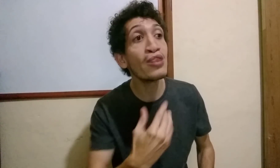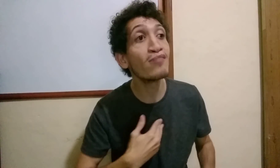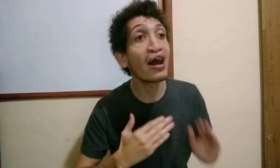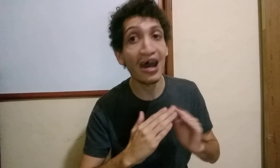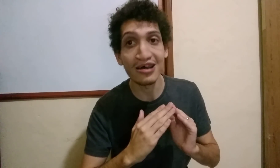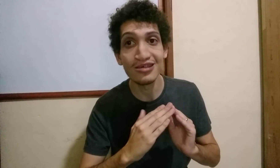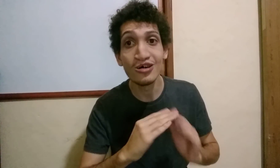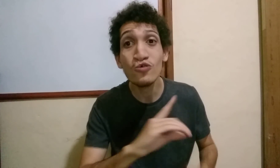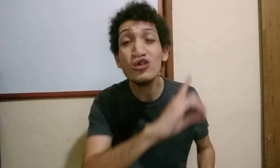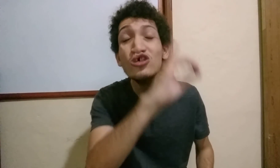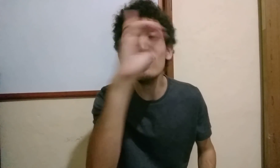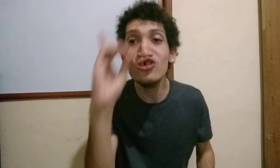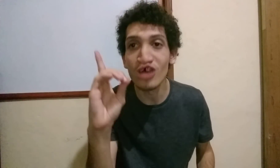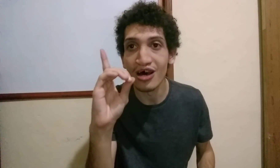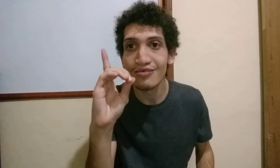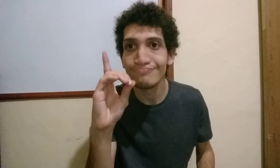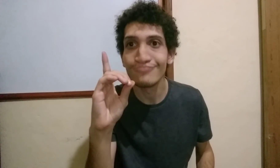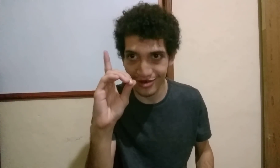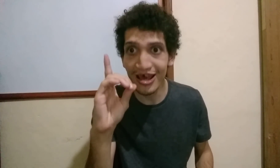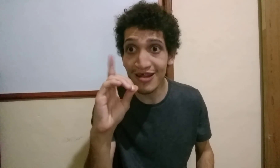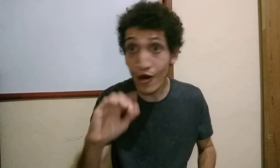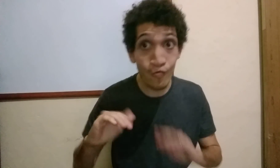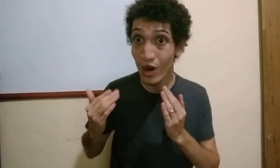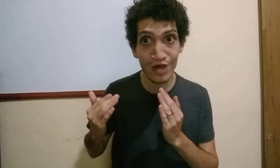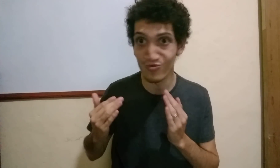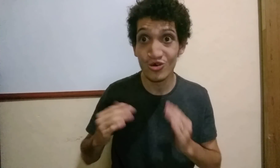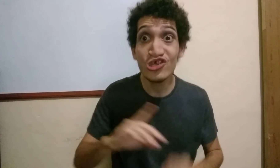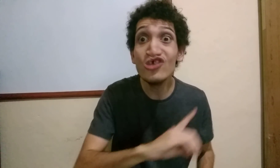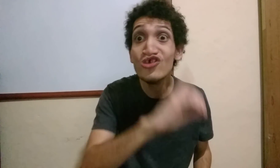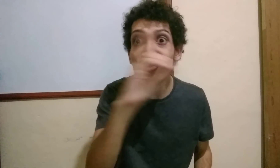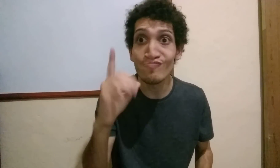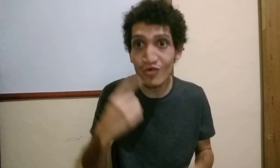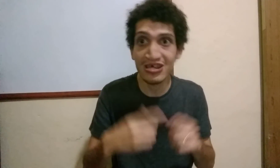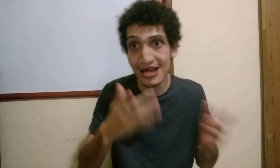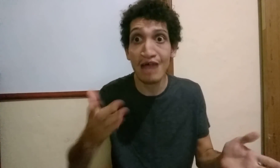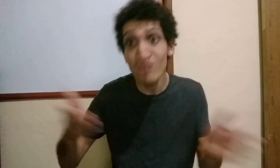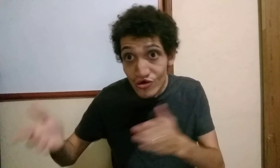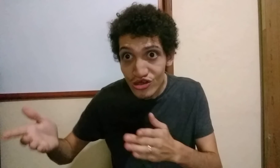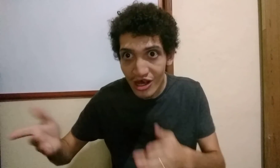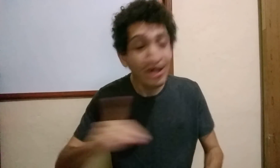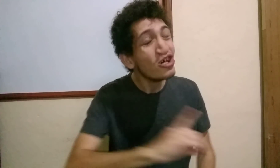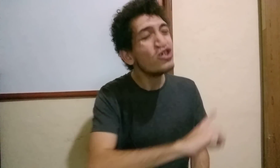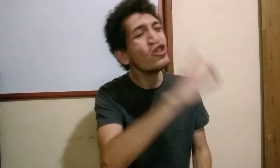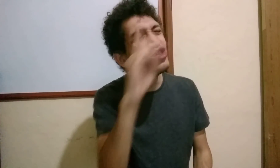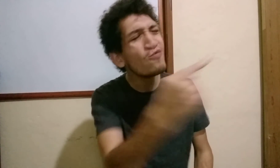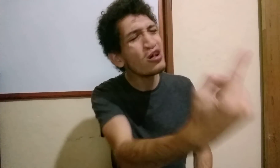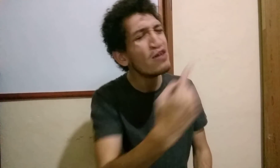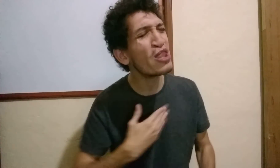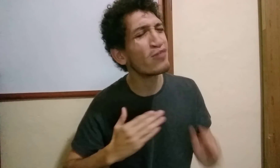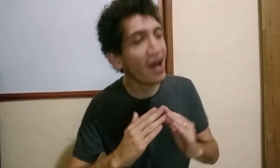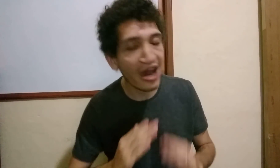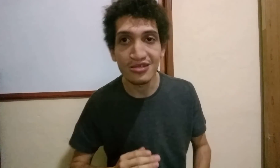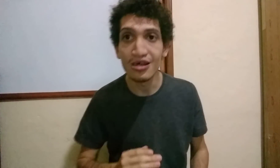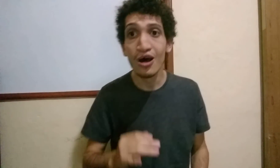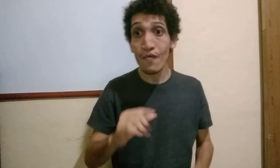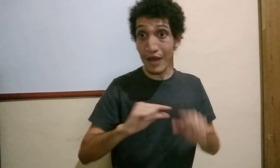na minha casa! Em IA! Ok? Não quando! Em IA! Por exemplo! É saber o IA! Em IA você veio na minha casa! Na